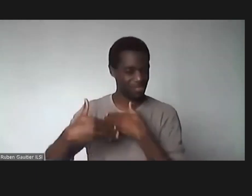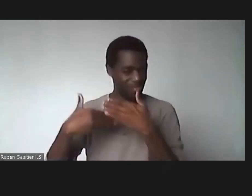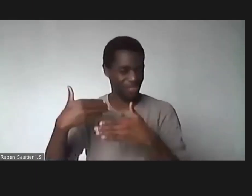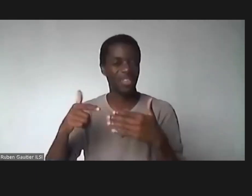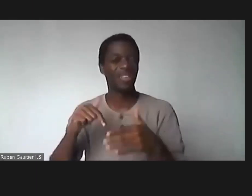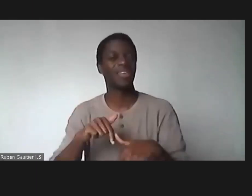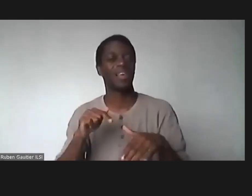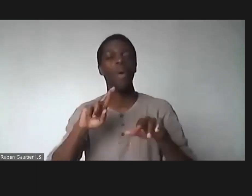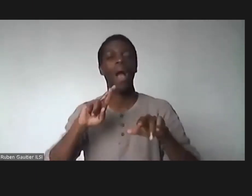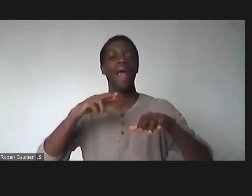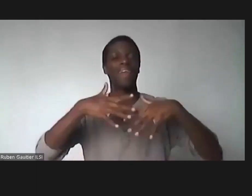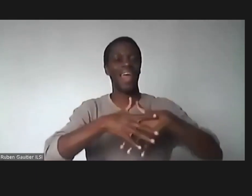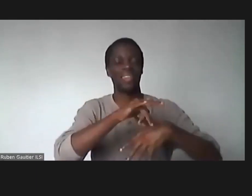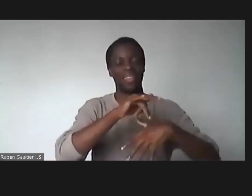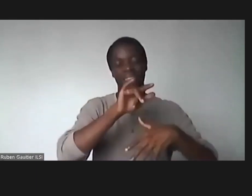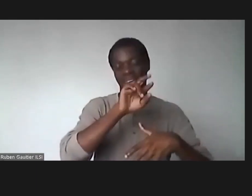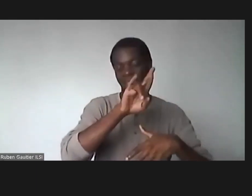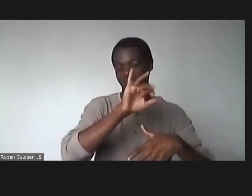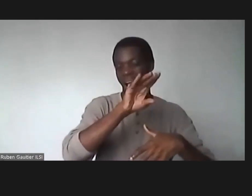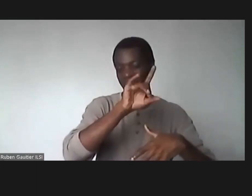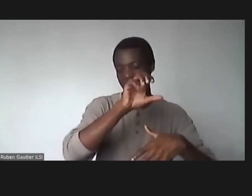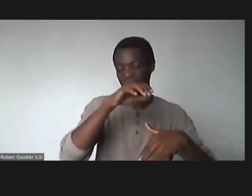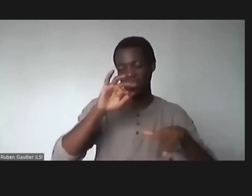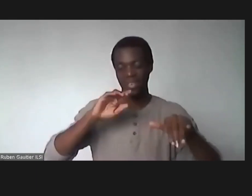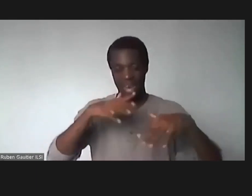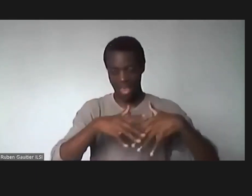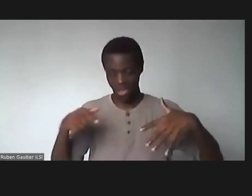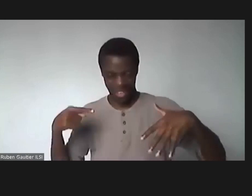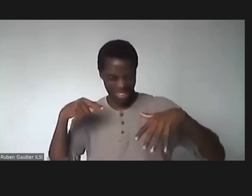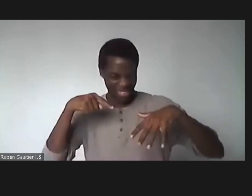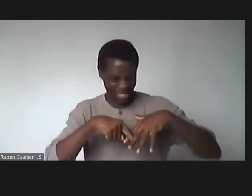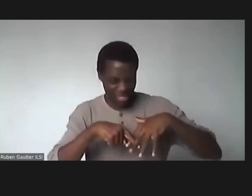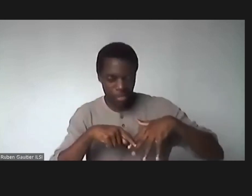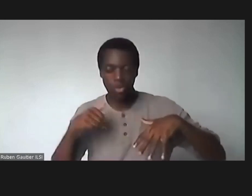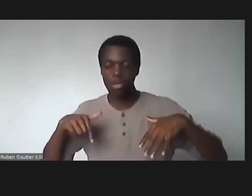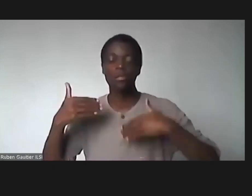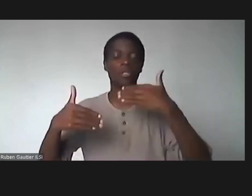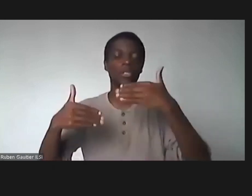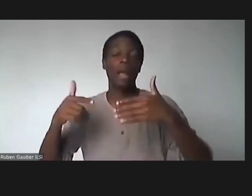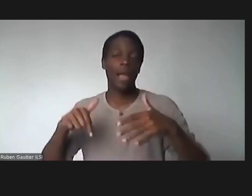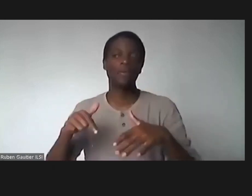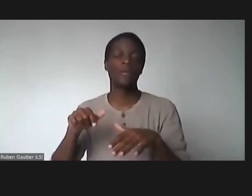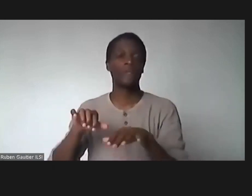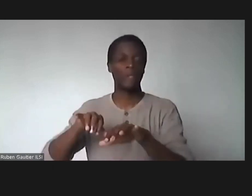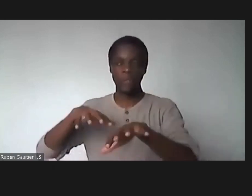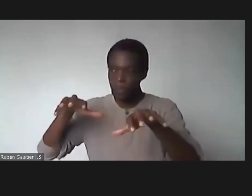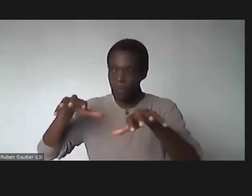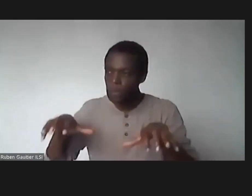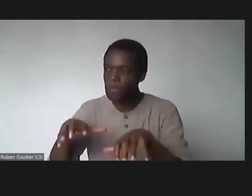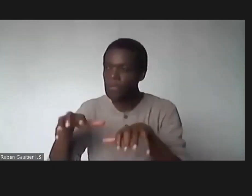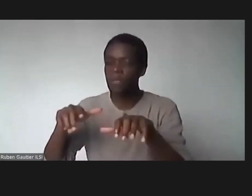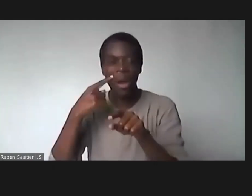red. Pero no hemos hecho ese trabajo. No sé si previamente